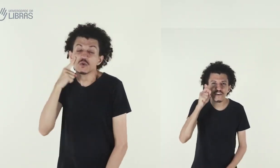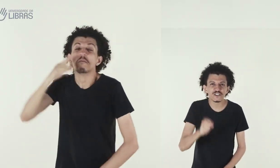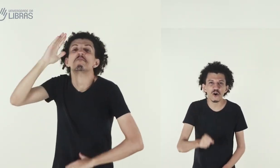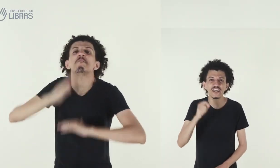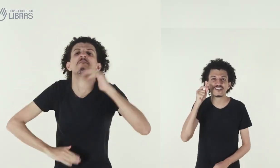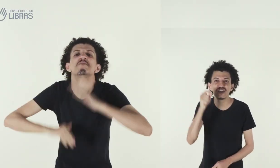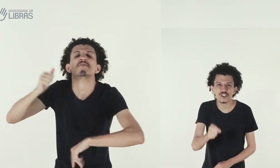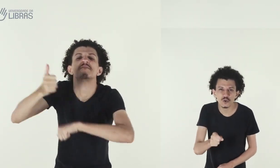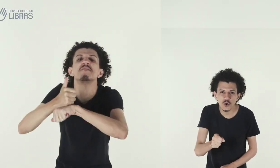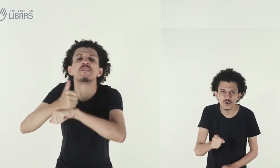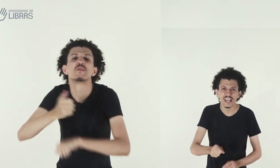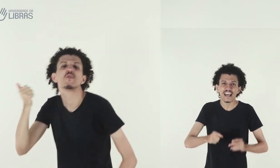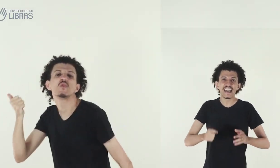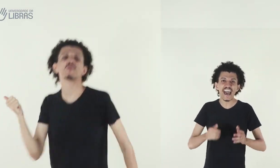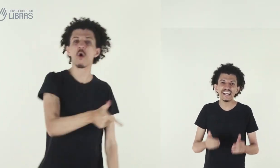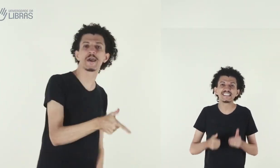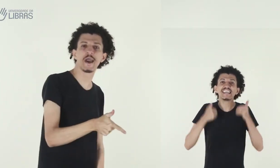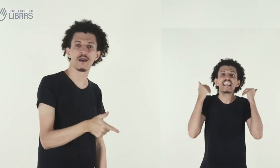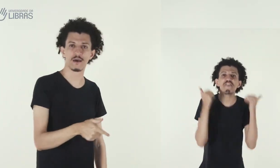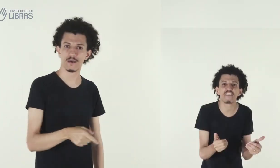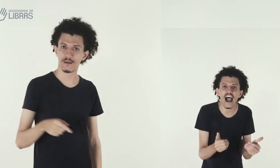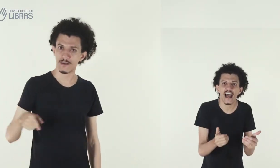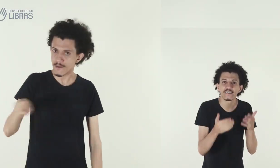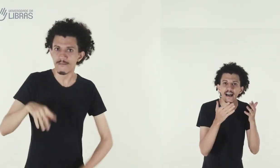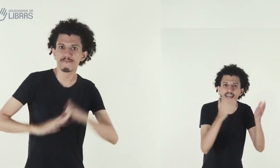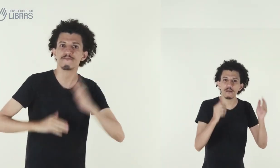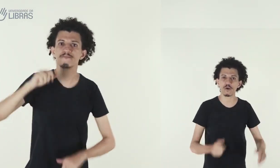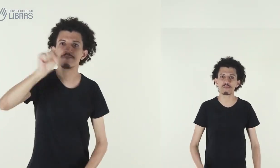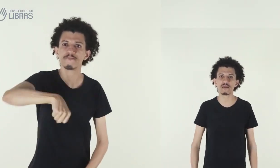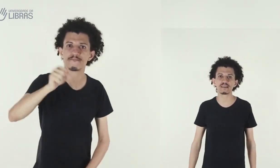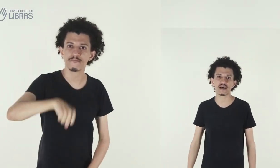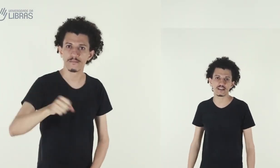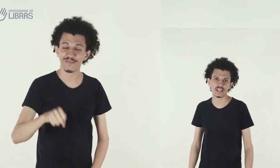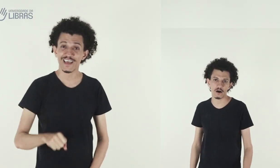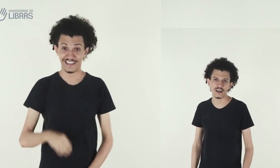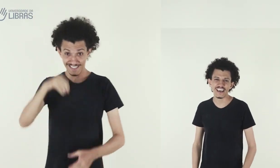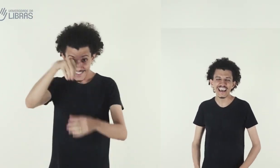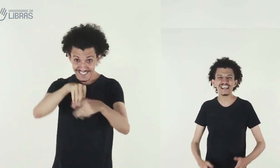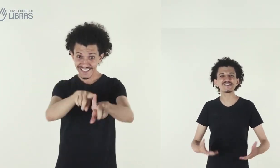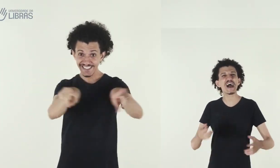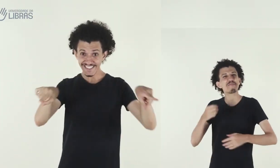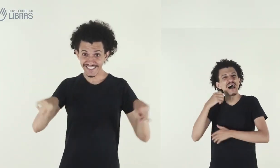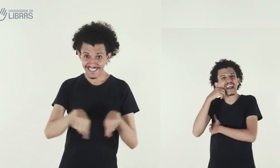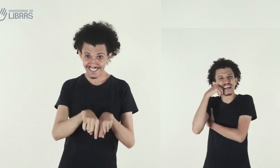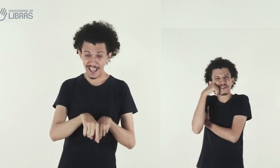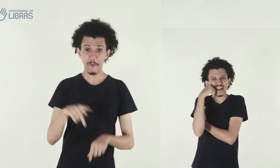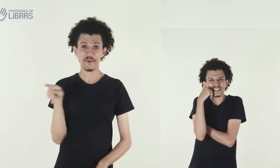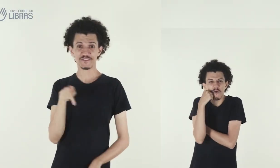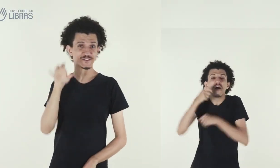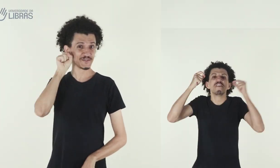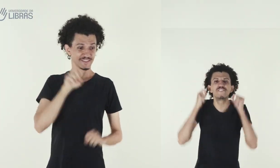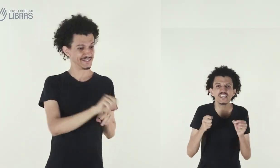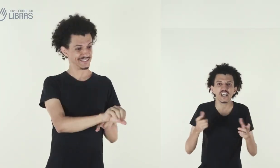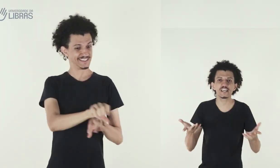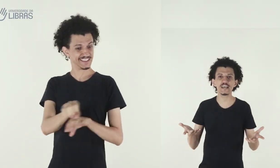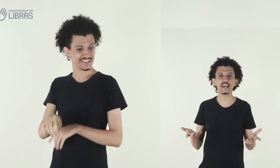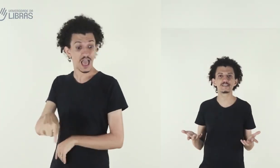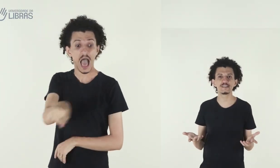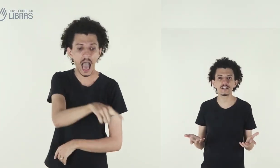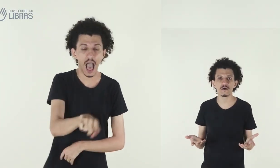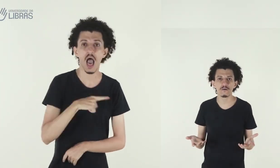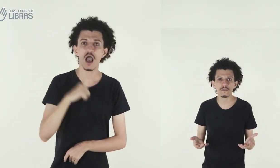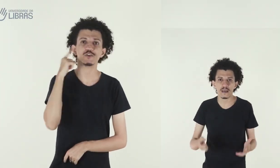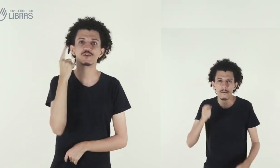Os professores de surdos querem se livrar daquele problema em sala de aula. Isso é amar a educação? Fingem